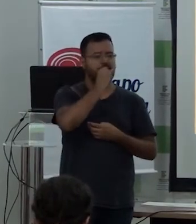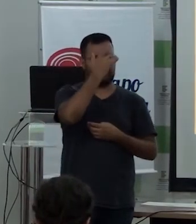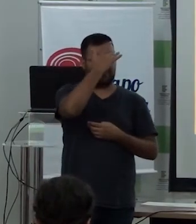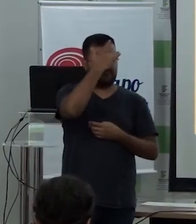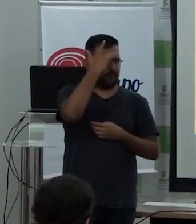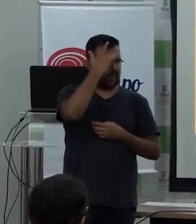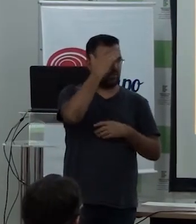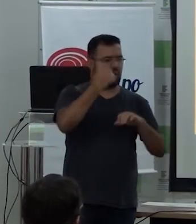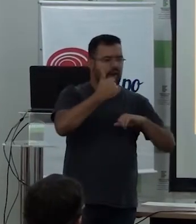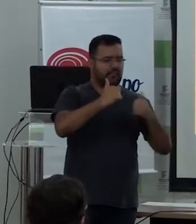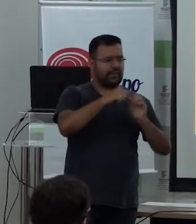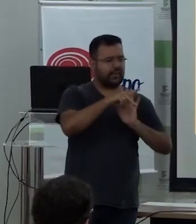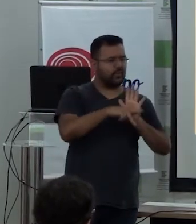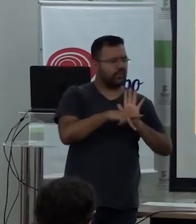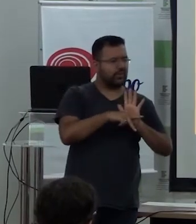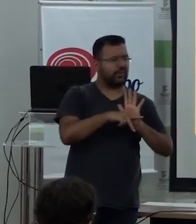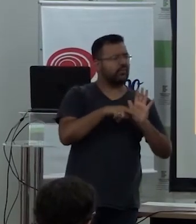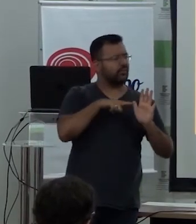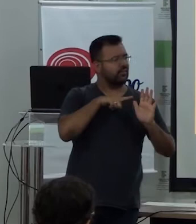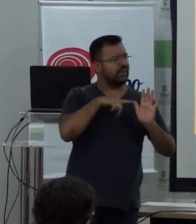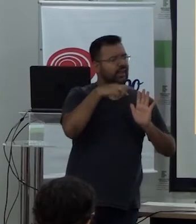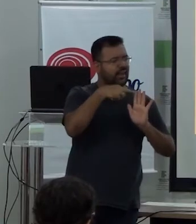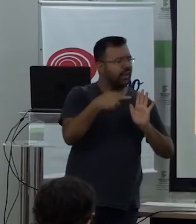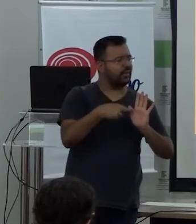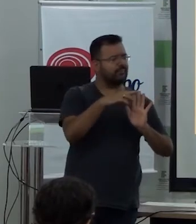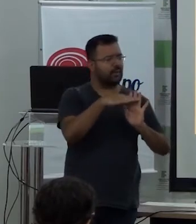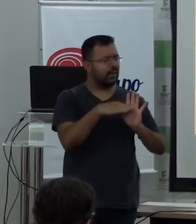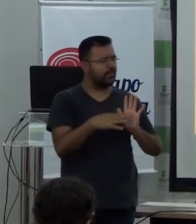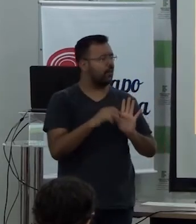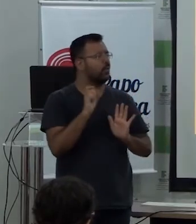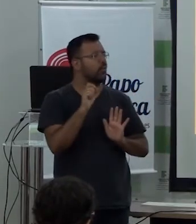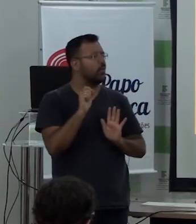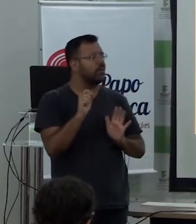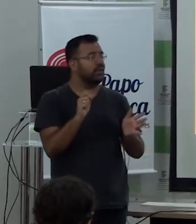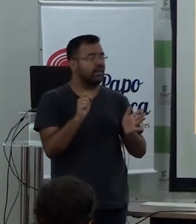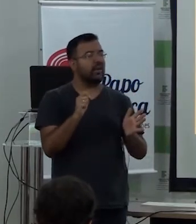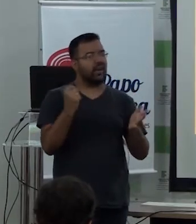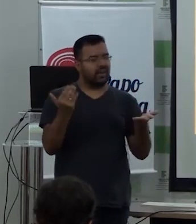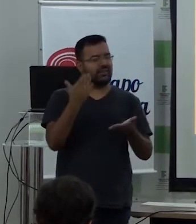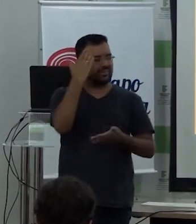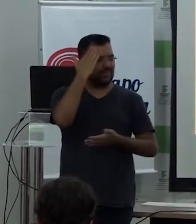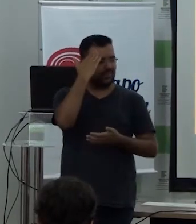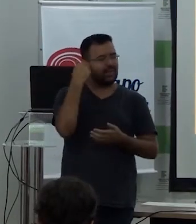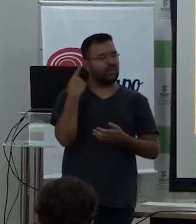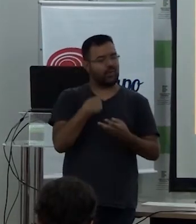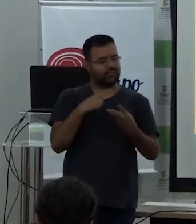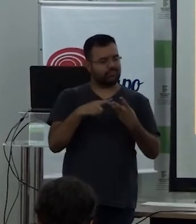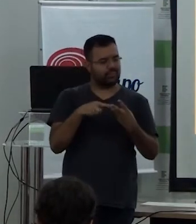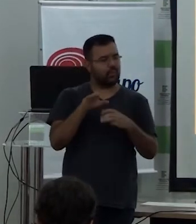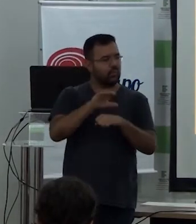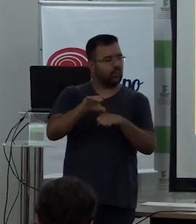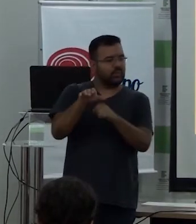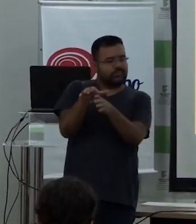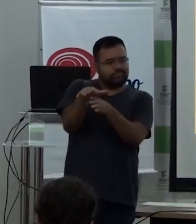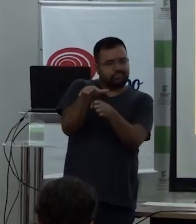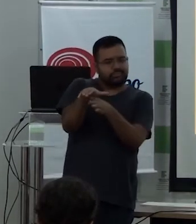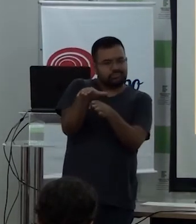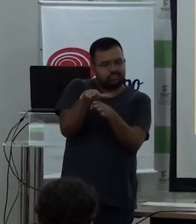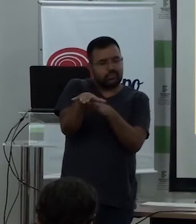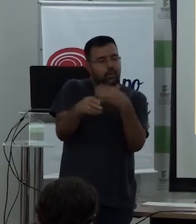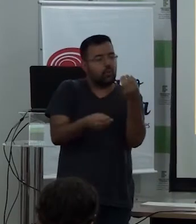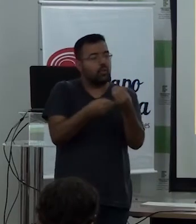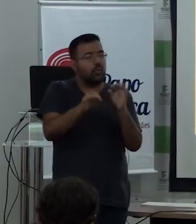avaliadores consideram quando avaliam um projeto de pesquisa. Então, a gente vai passar algumas orientações através desse curso à distância